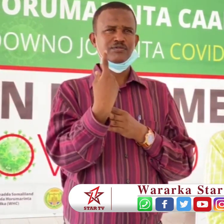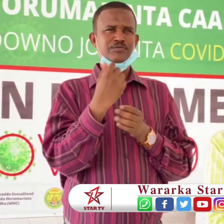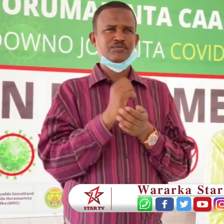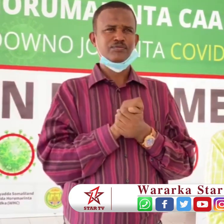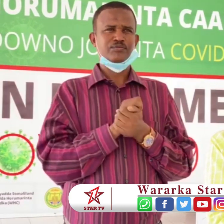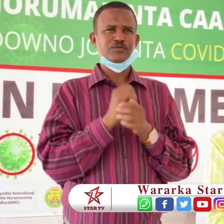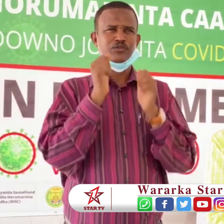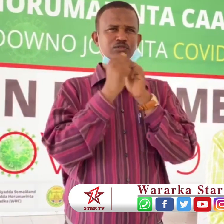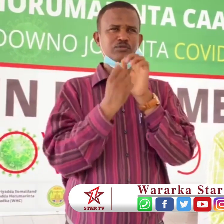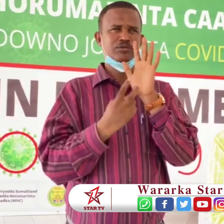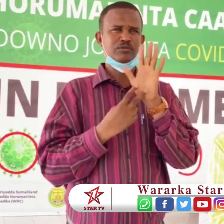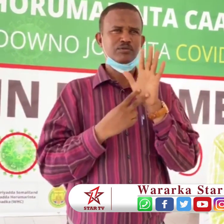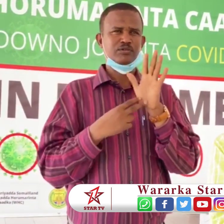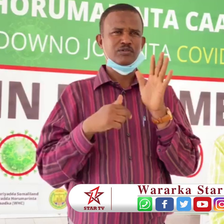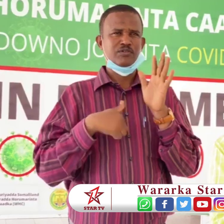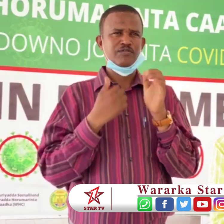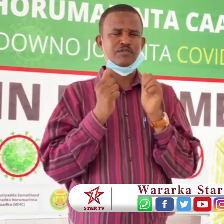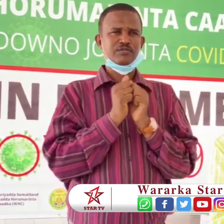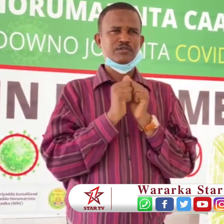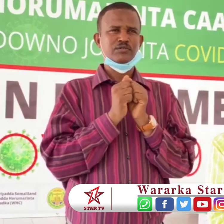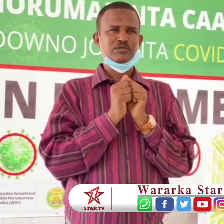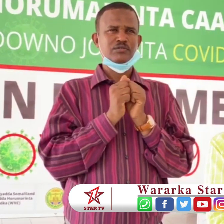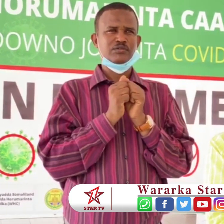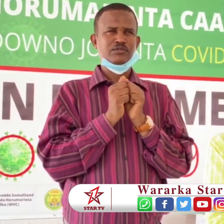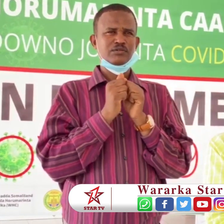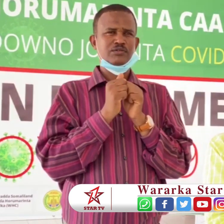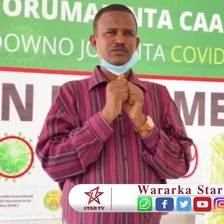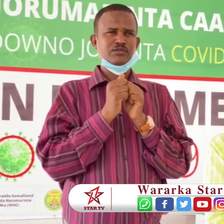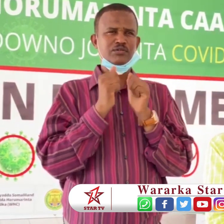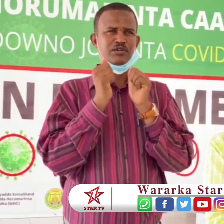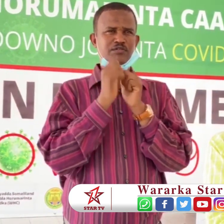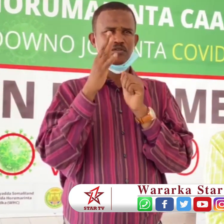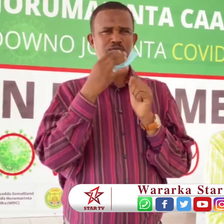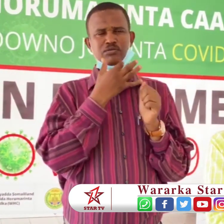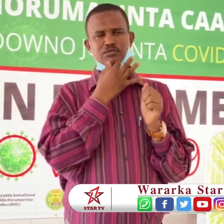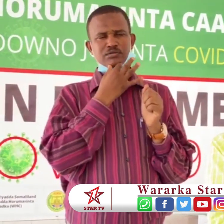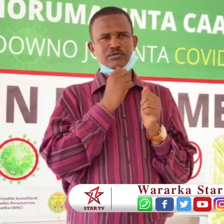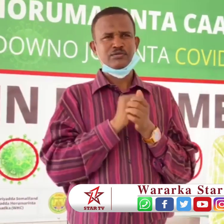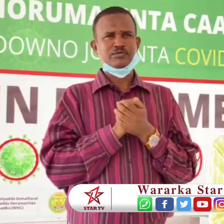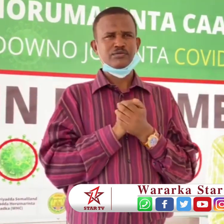17 iyaga 14 ayaa ah lab